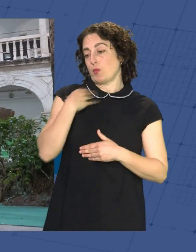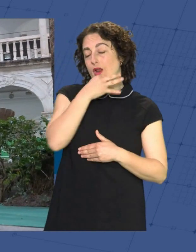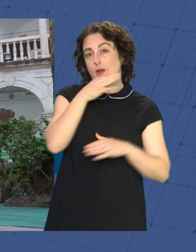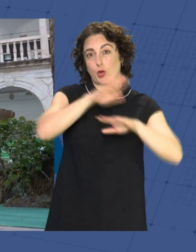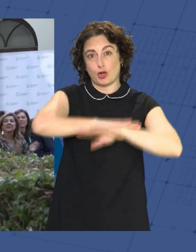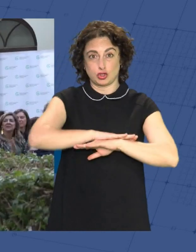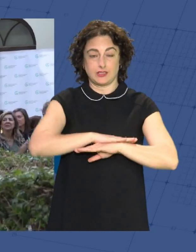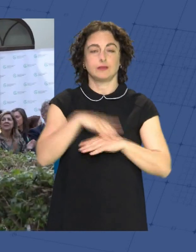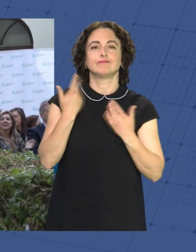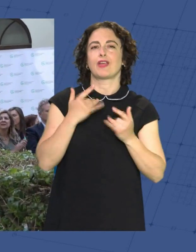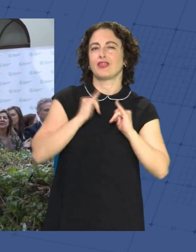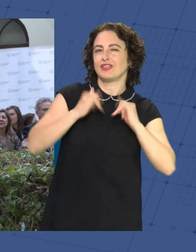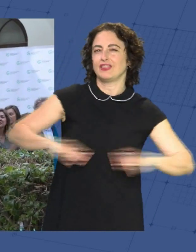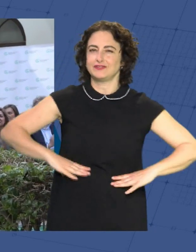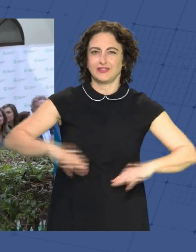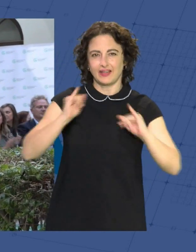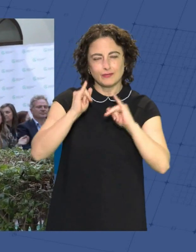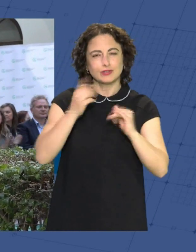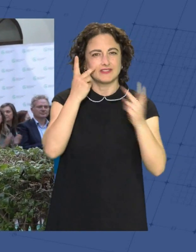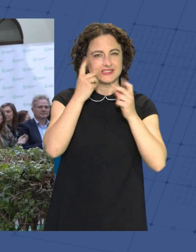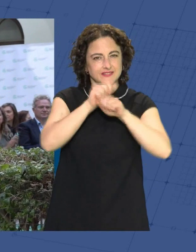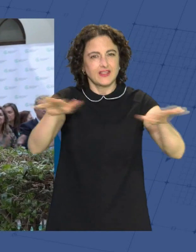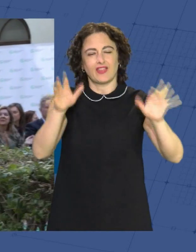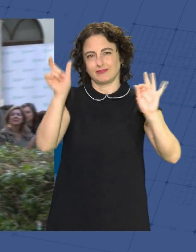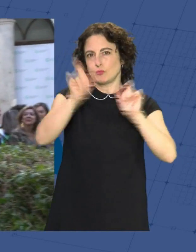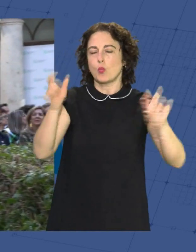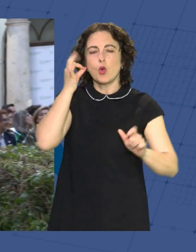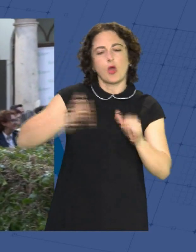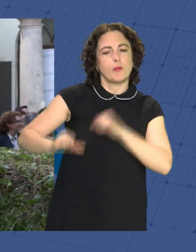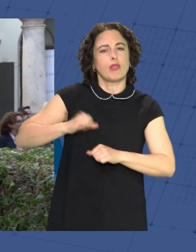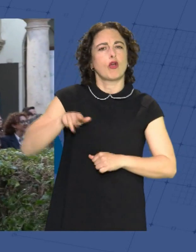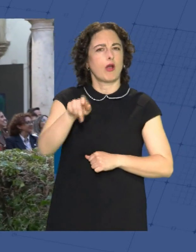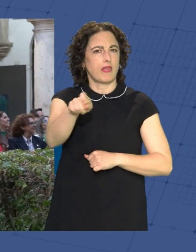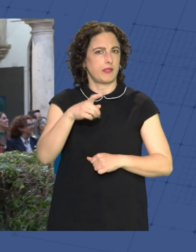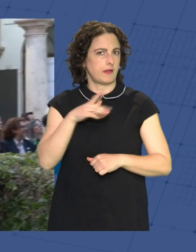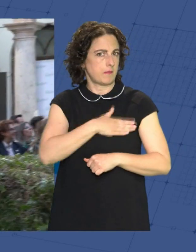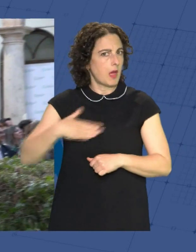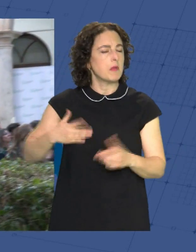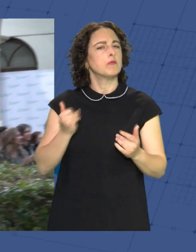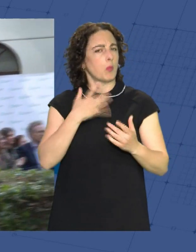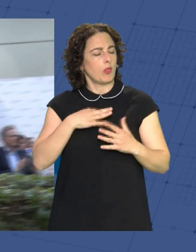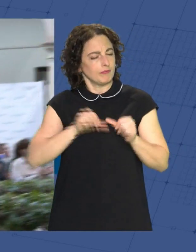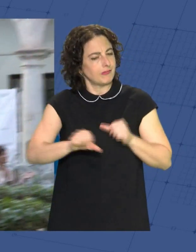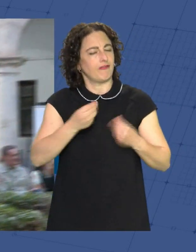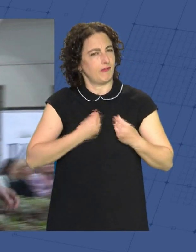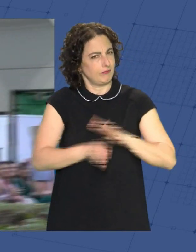desfile para disfrutar y también para visibilizar a las mujeres que han sido operadas de cáncer de mama y que tienen mucho por vivir.